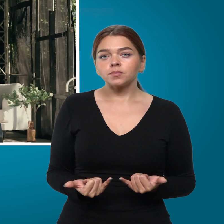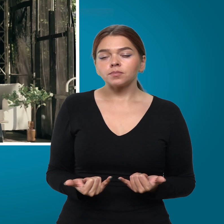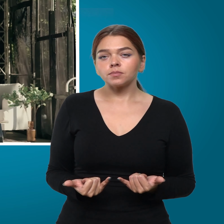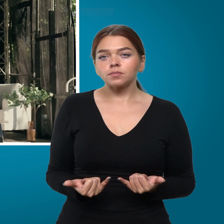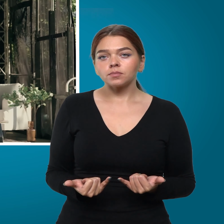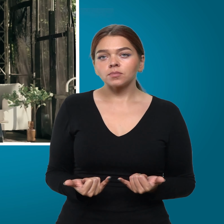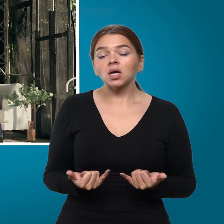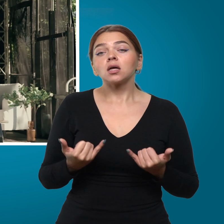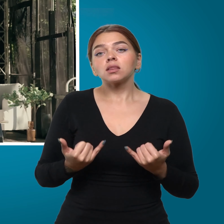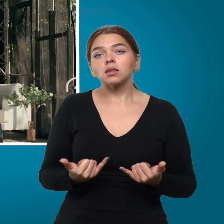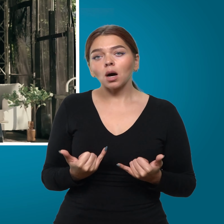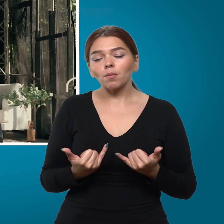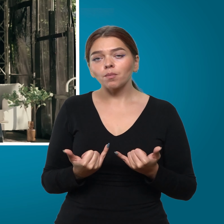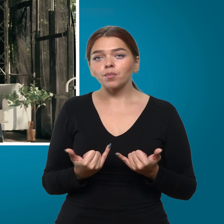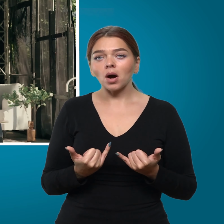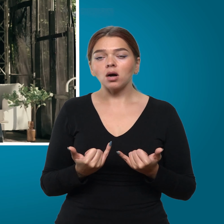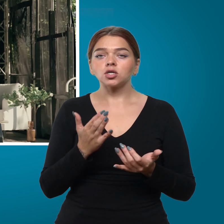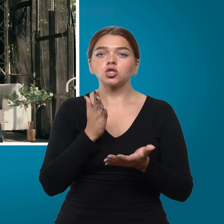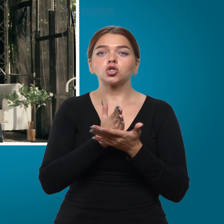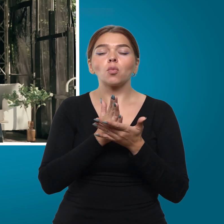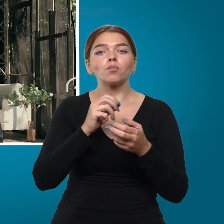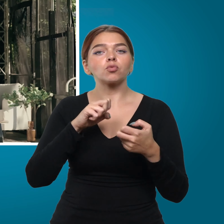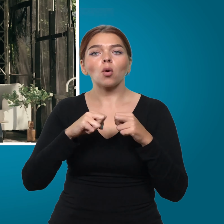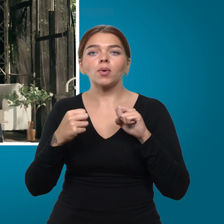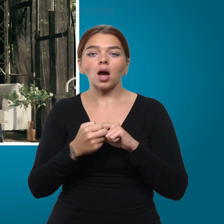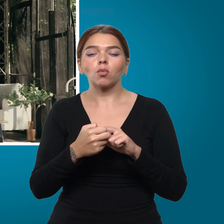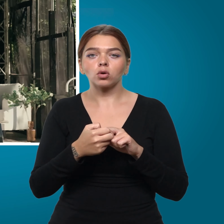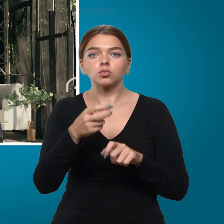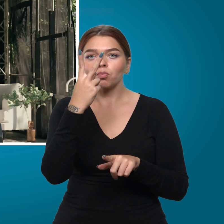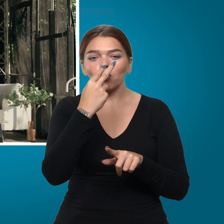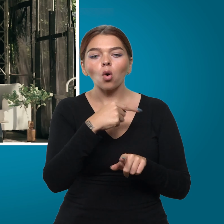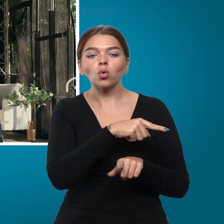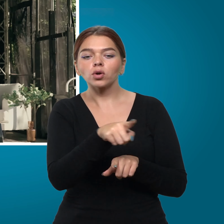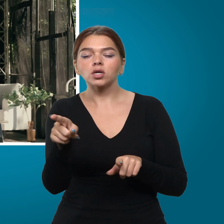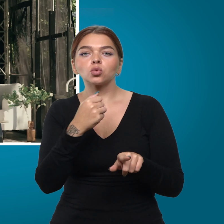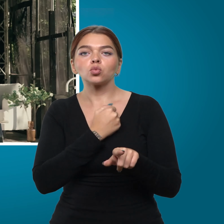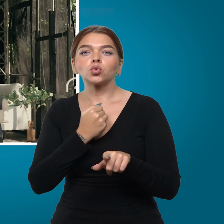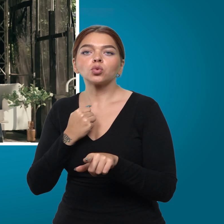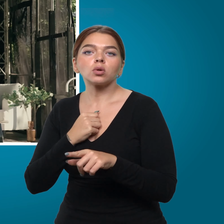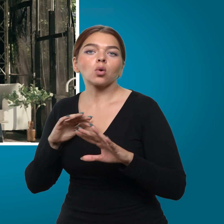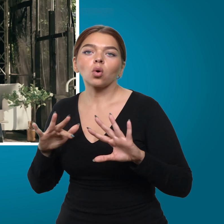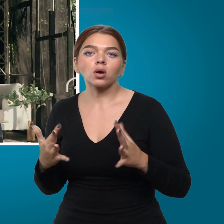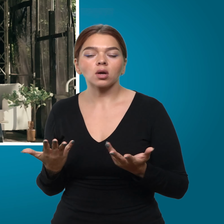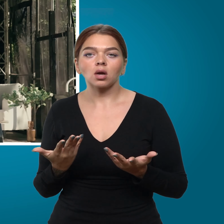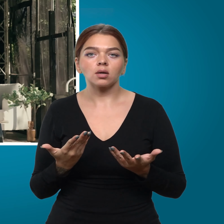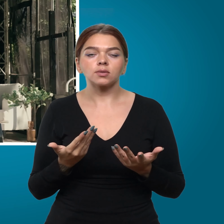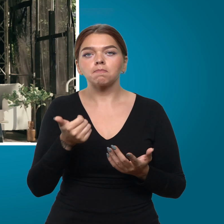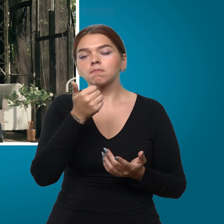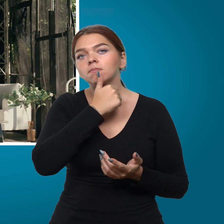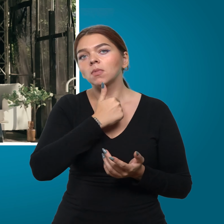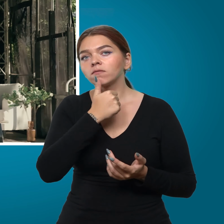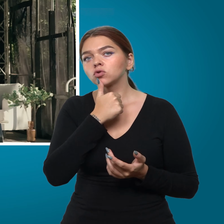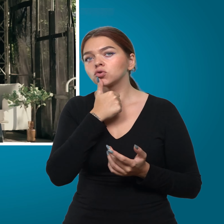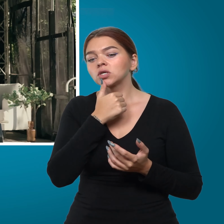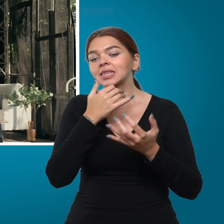apčiopiam mirties, santykį su mirtim, ar ne, ir kad jis gali būti ir šviesus, ir visoks. Kokios